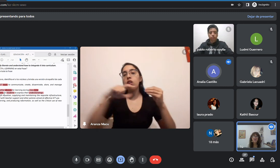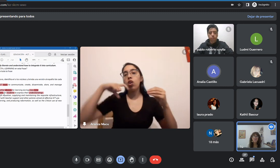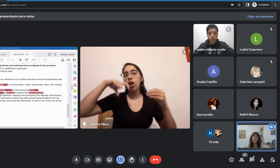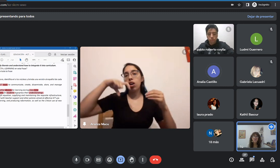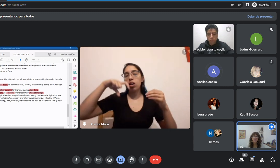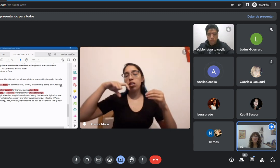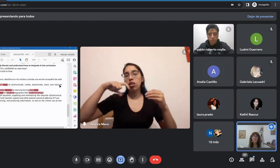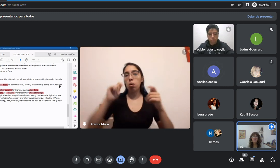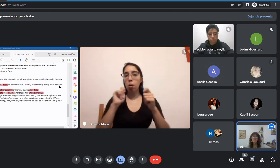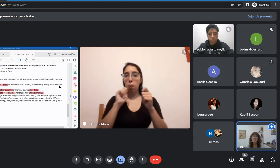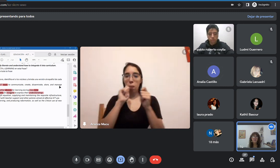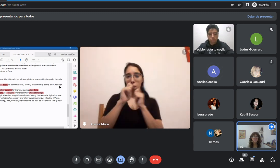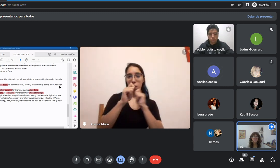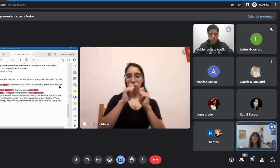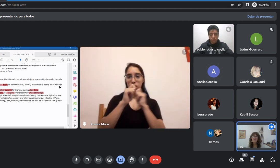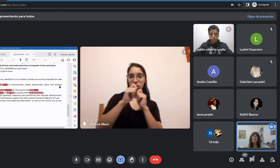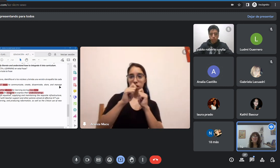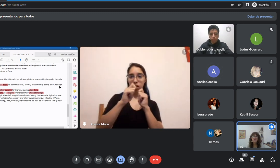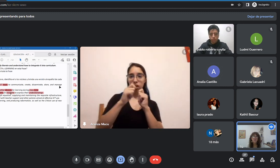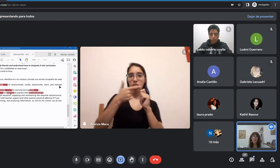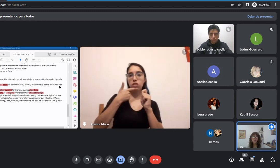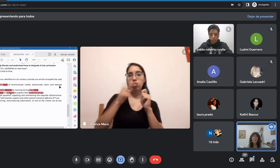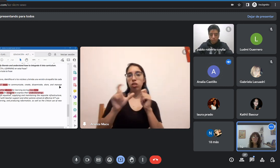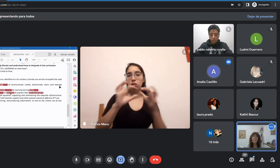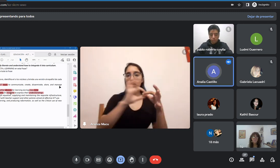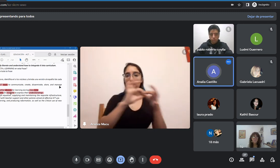por dos preposiciones. Entonces, va solo.